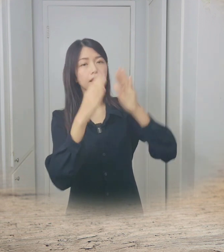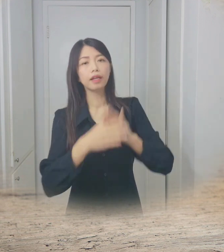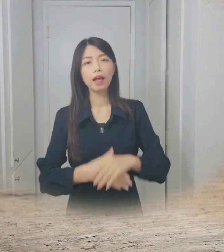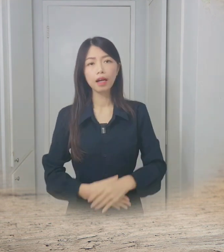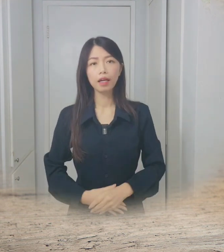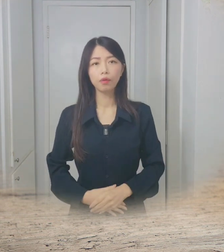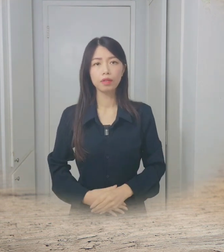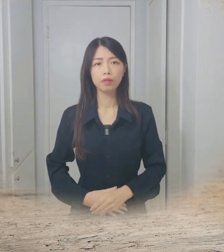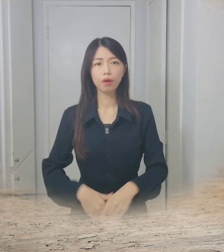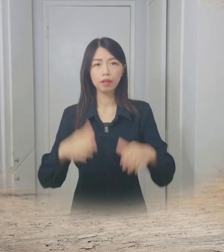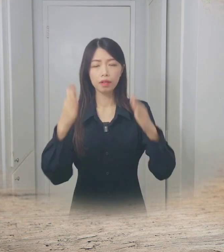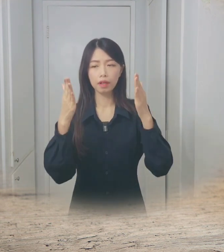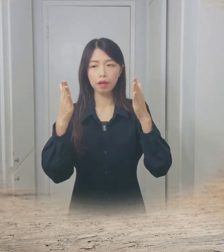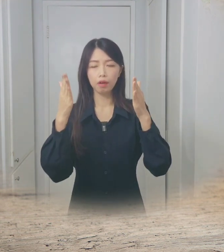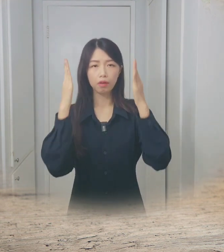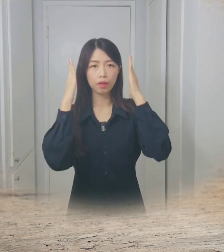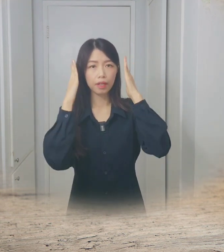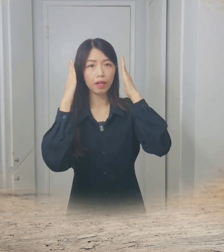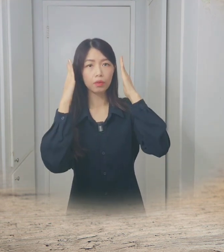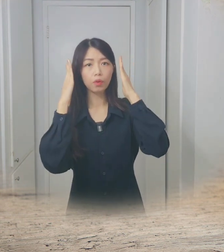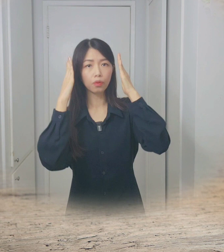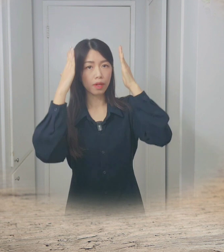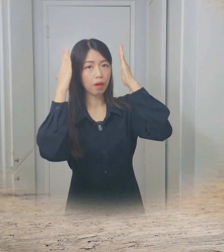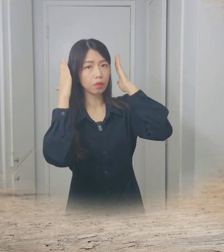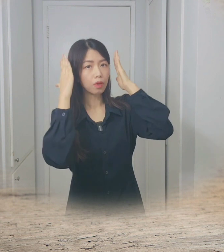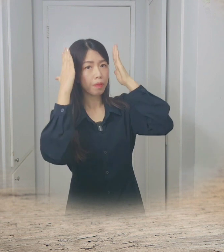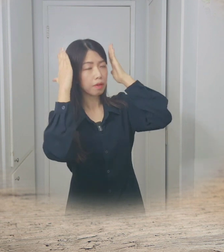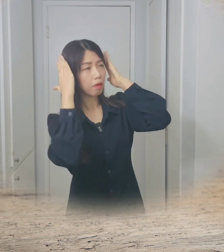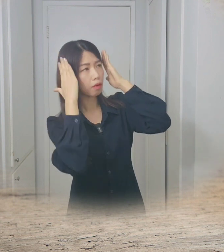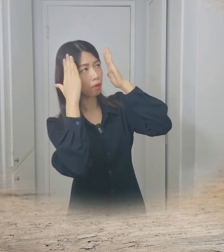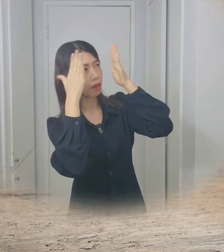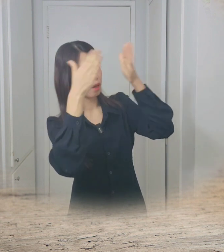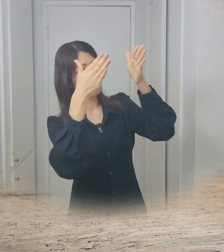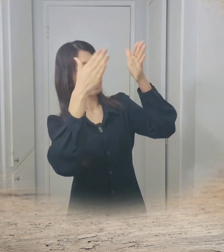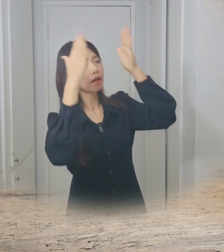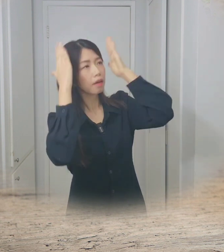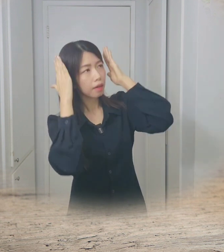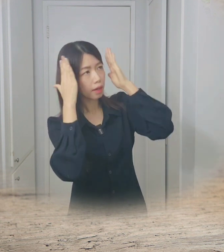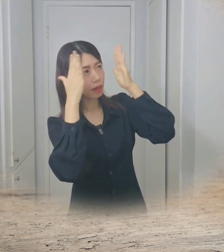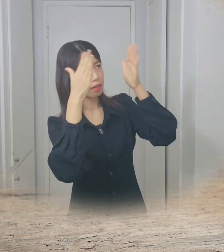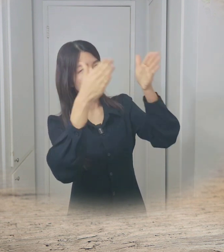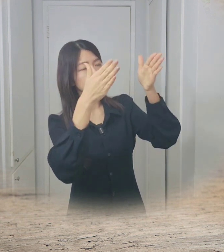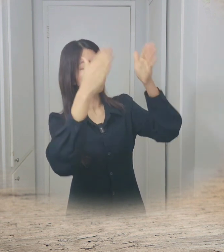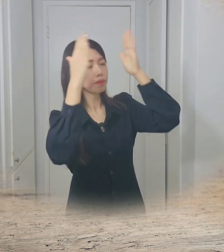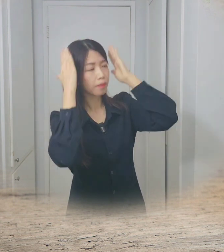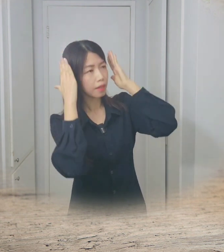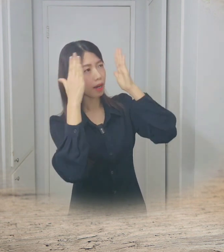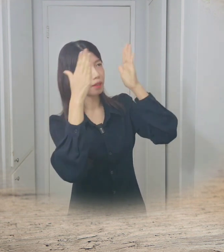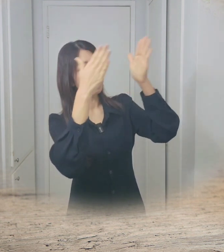향하다 향하다 라고 한 드레스어는 양쪽 눈에서 손을 펴서 이렇게 향해서